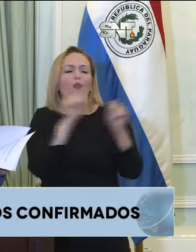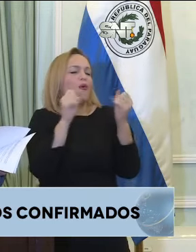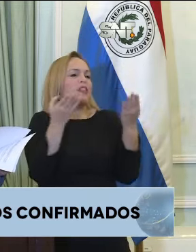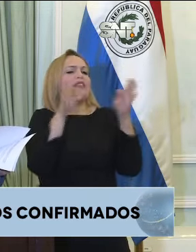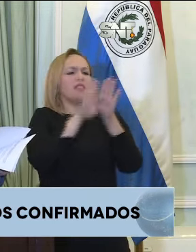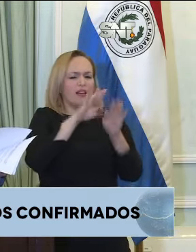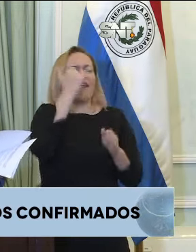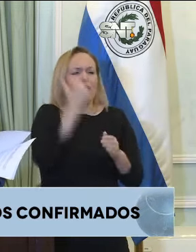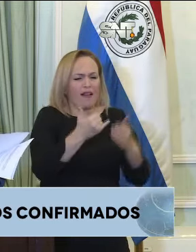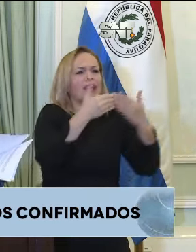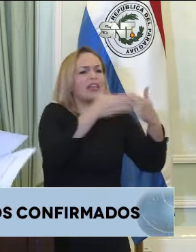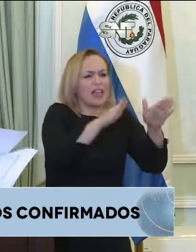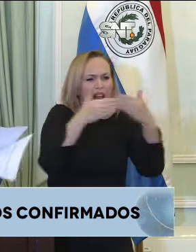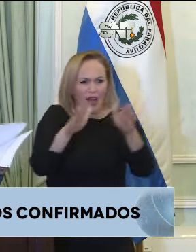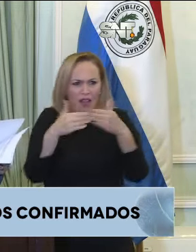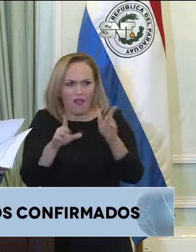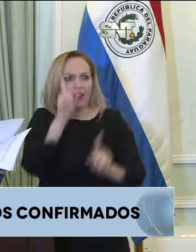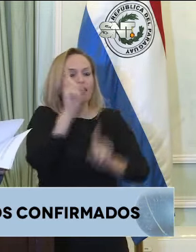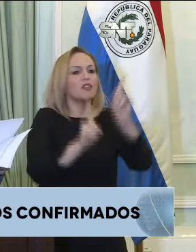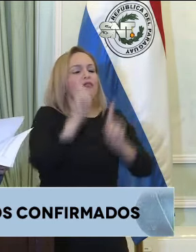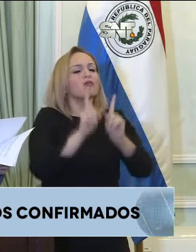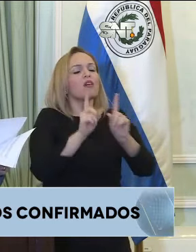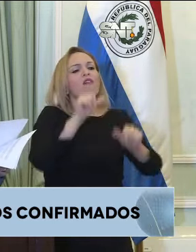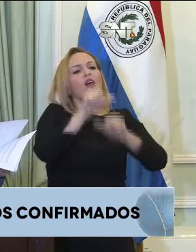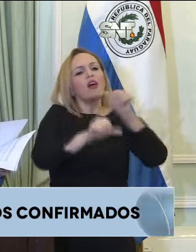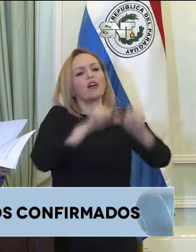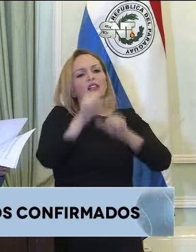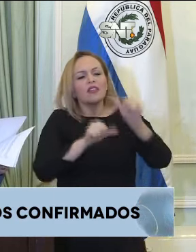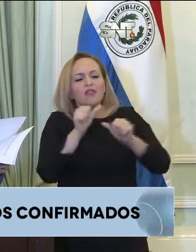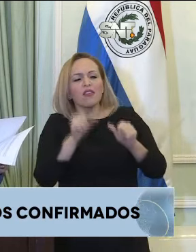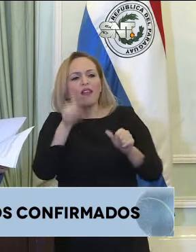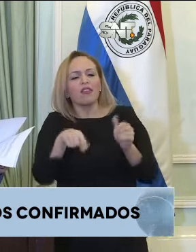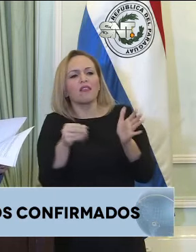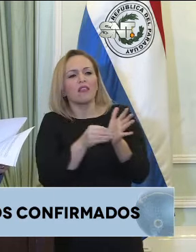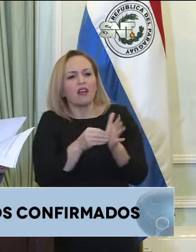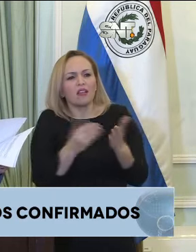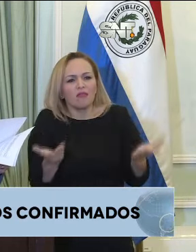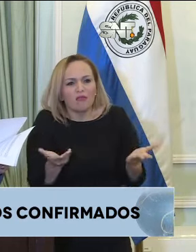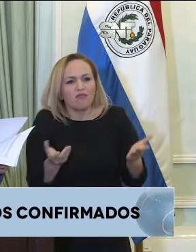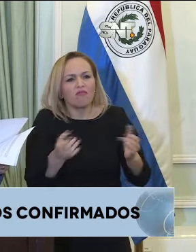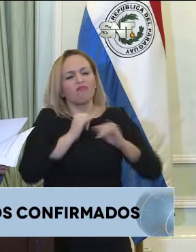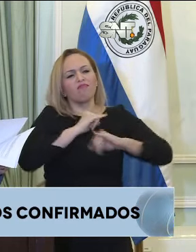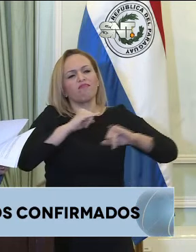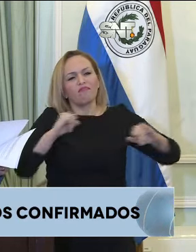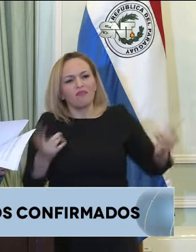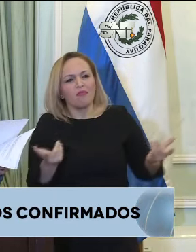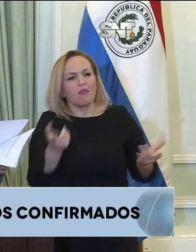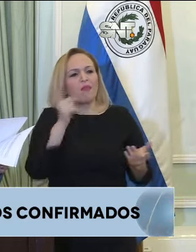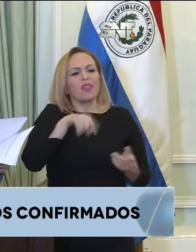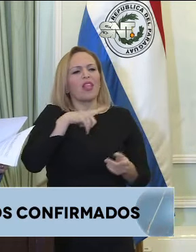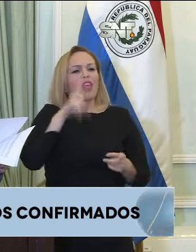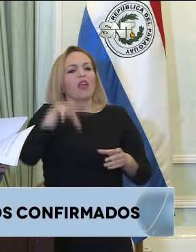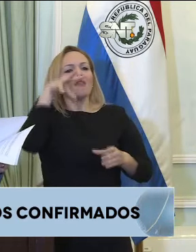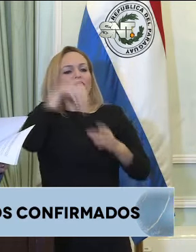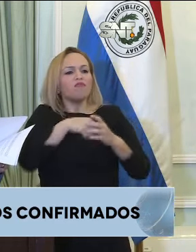servicios públicos, actividades vinculadas con la producción, distribución y comercialización